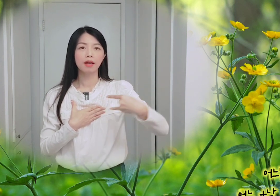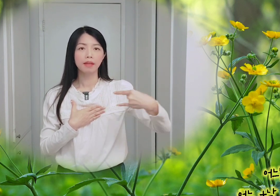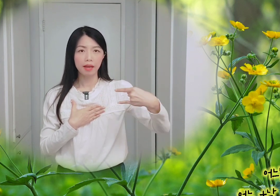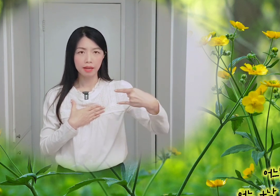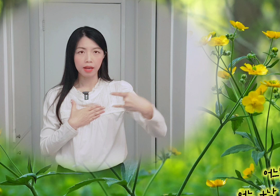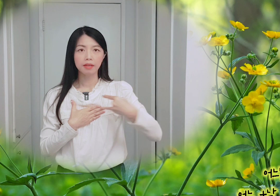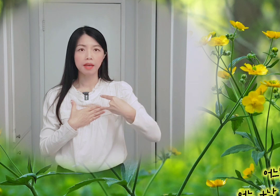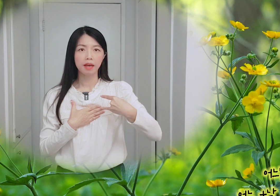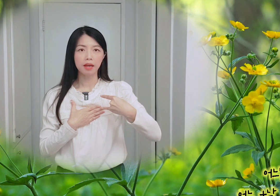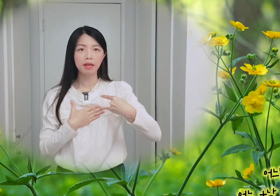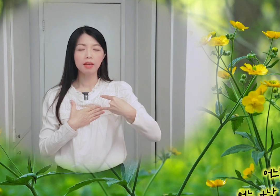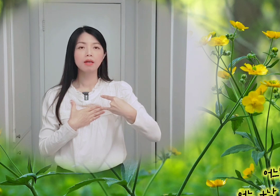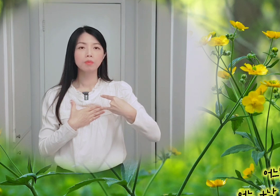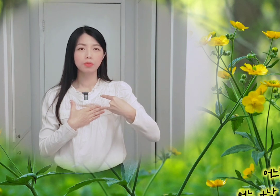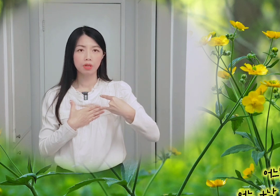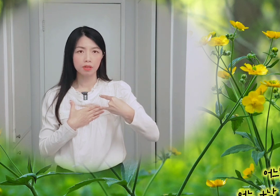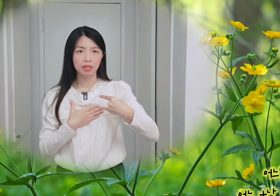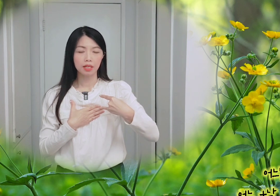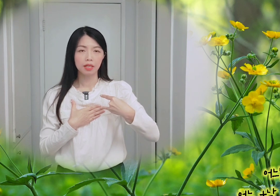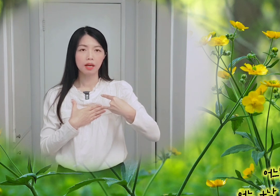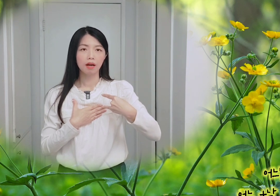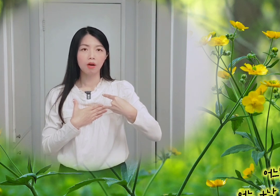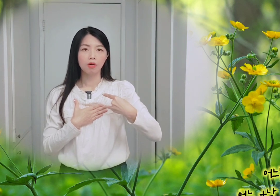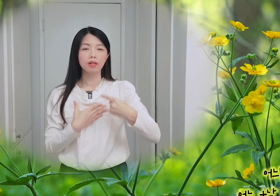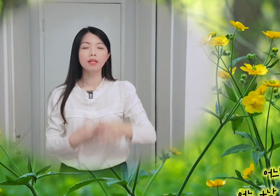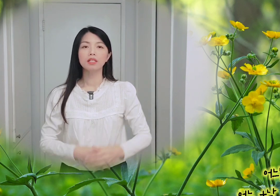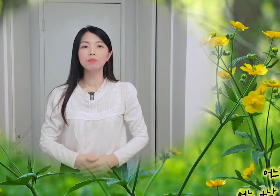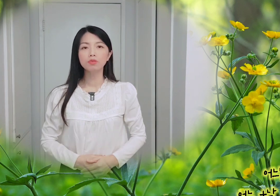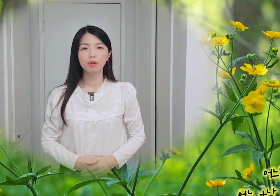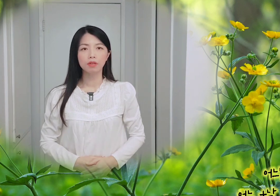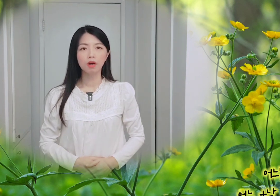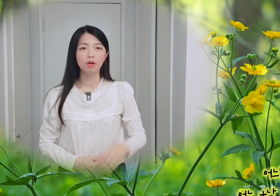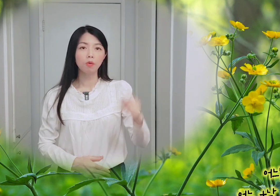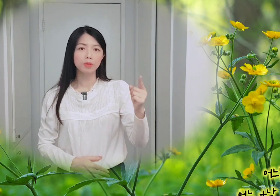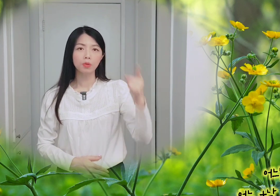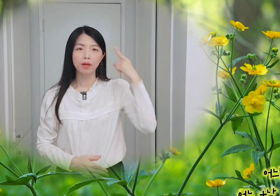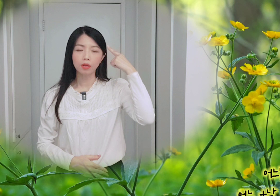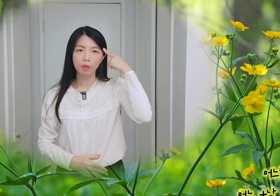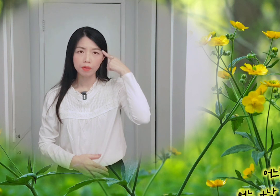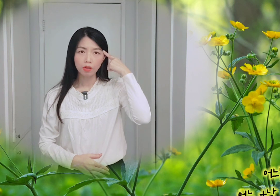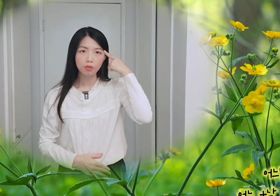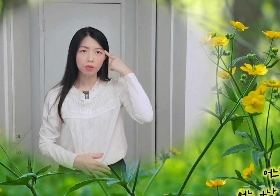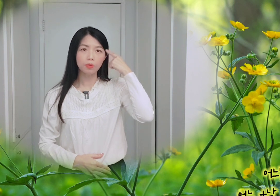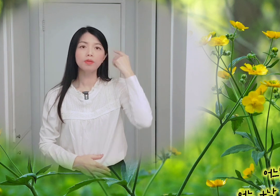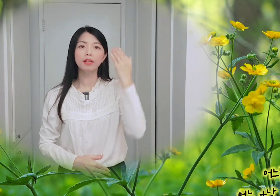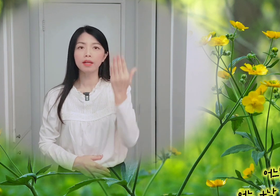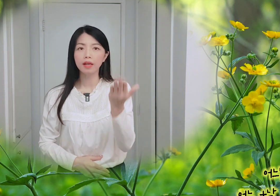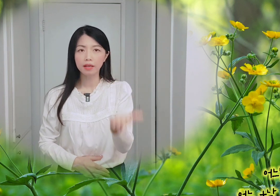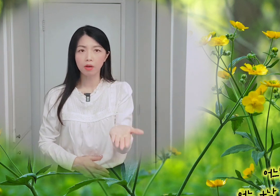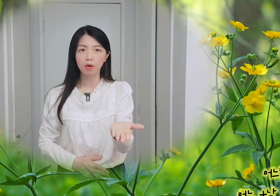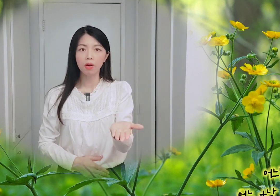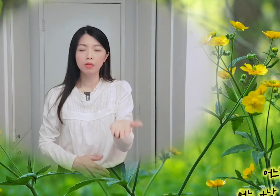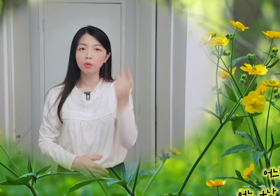됩니다. 나에게, 내게 물으셨지. 일단 질문 수어는요. 검지로 관자들을 한번 찍어주시고